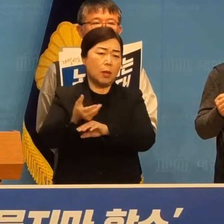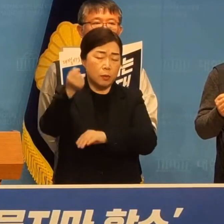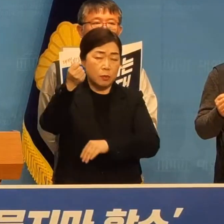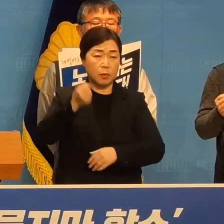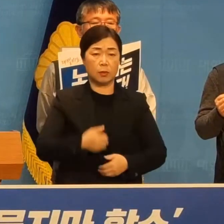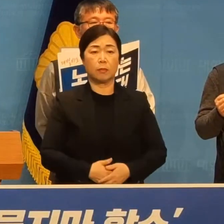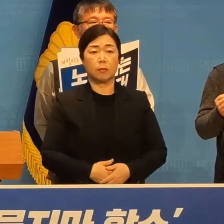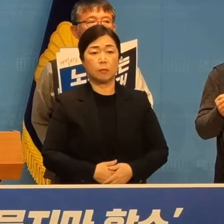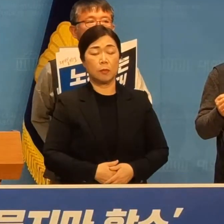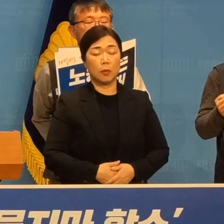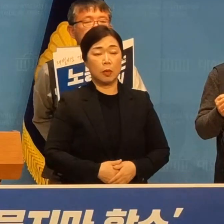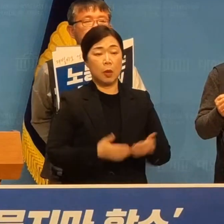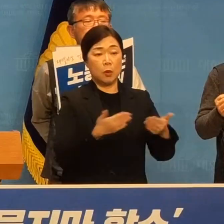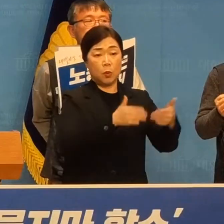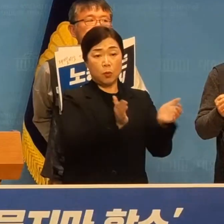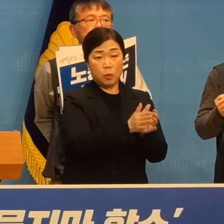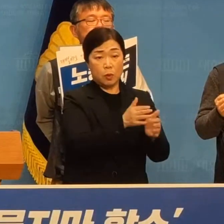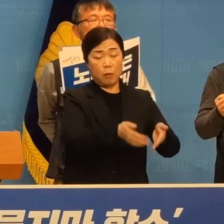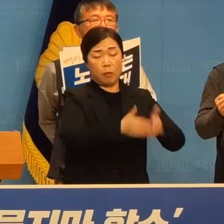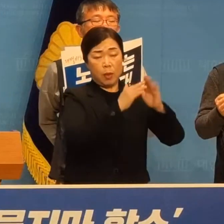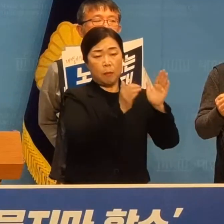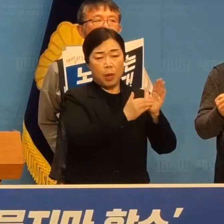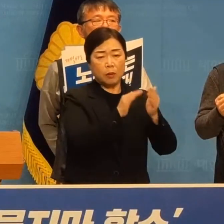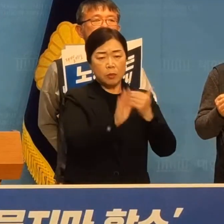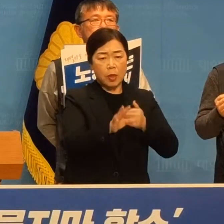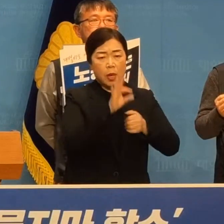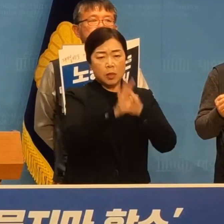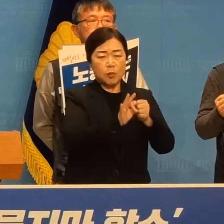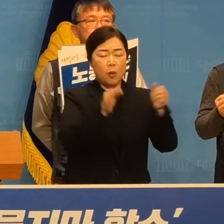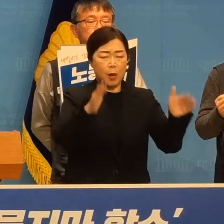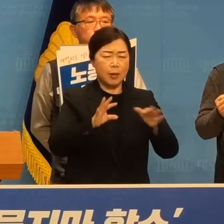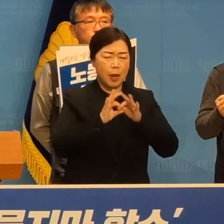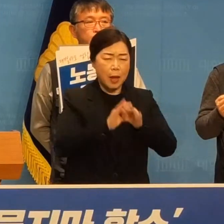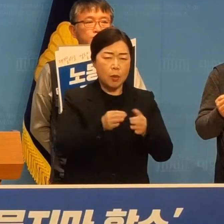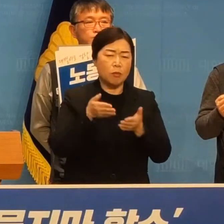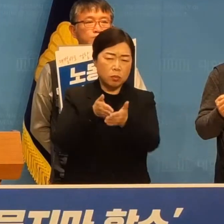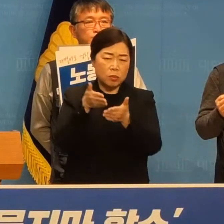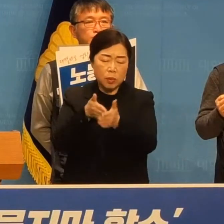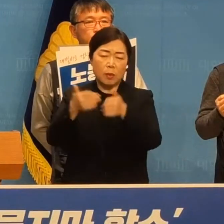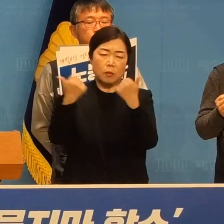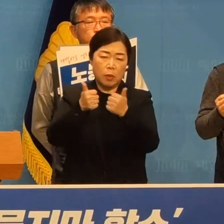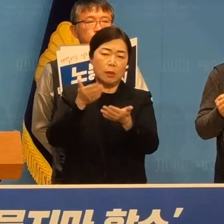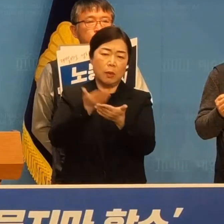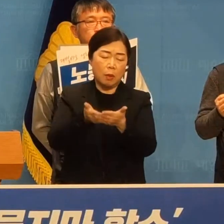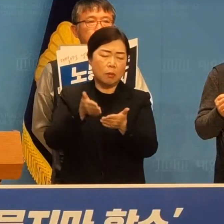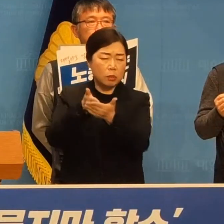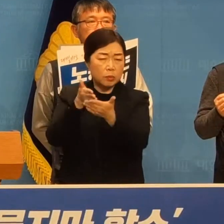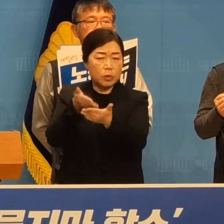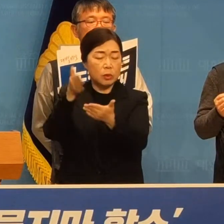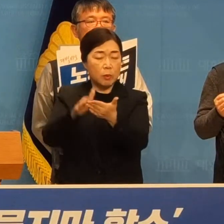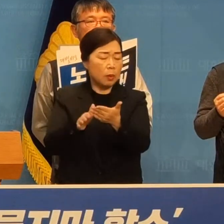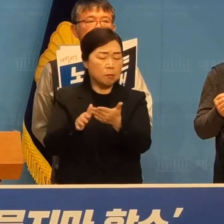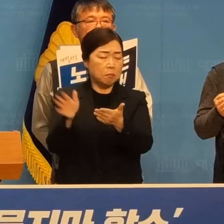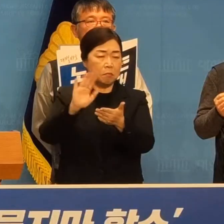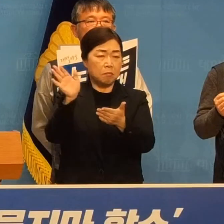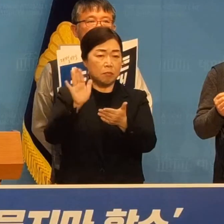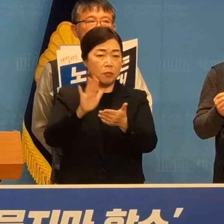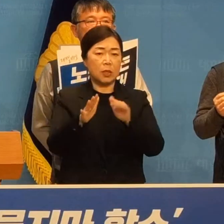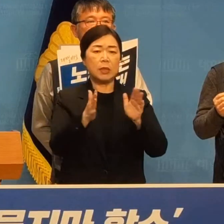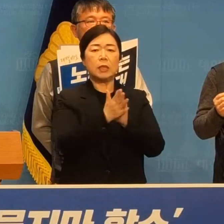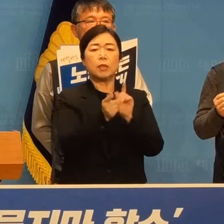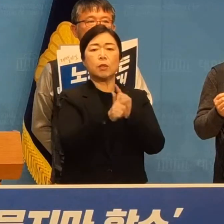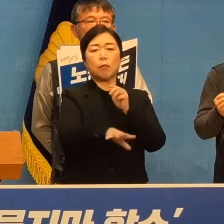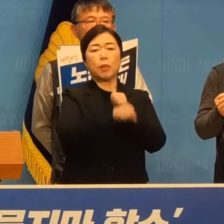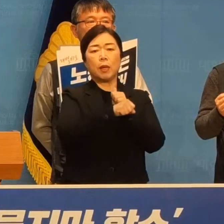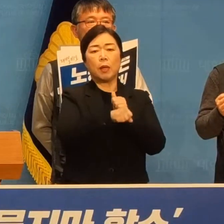없이 교섭을 요구했지만 직접적인 고용관계가 아니라고 거부했습니다. 이제는 현대자동차가 지난